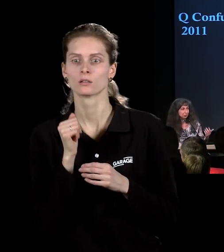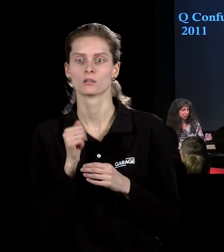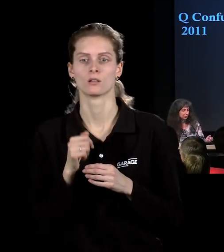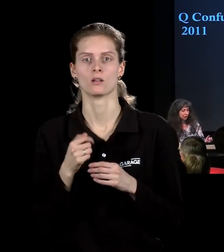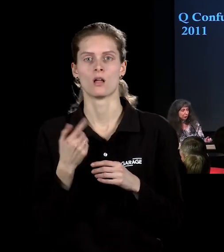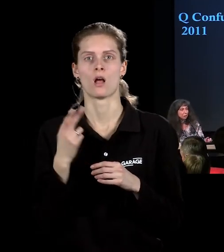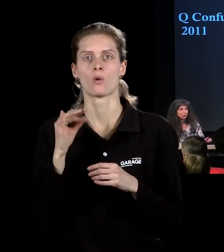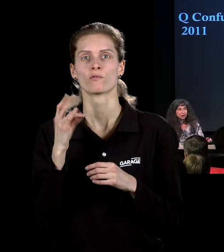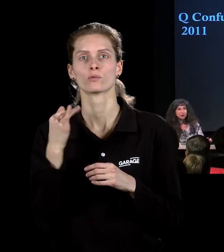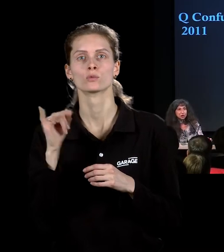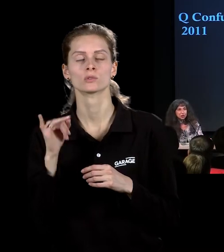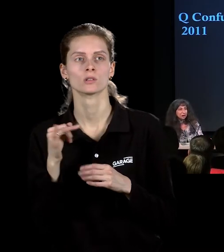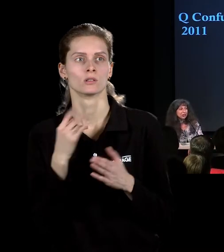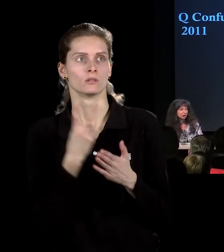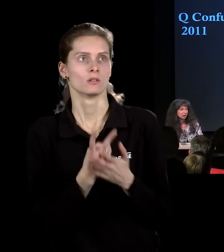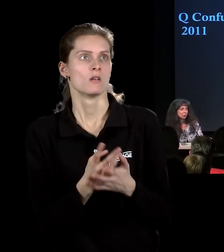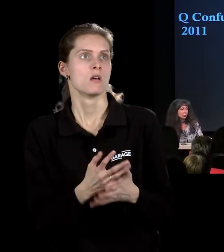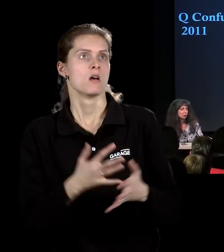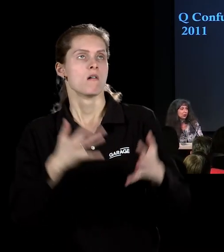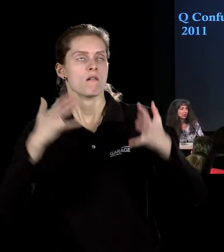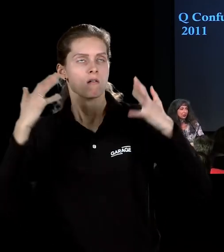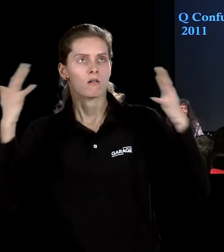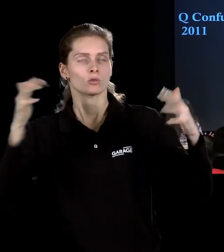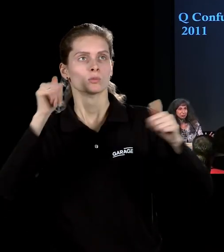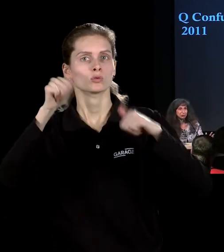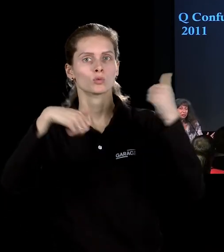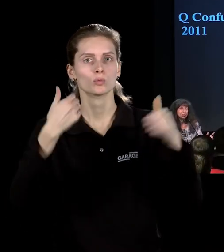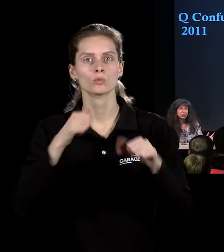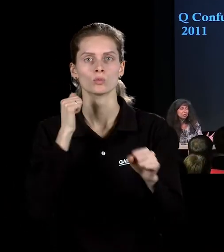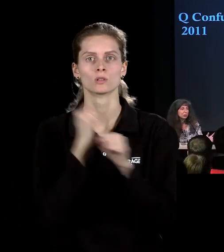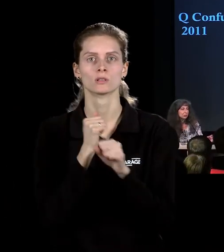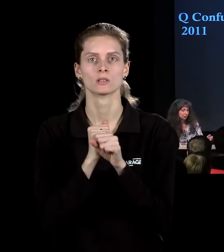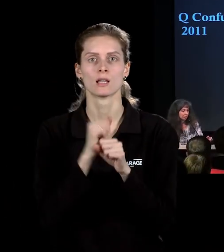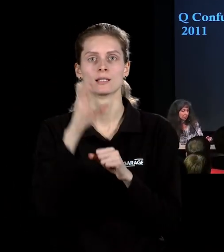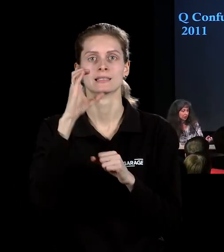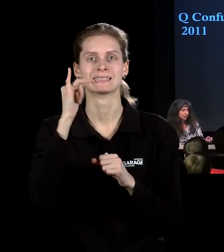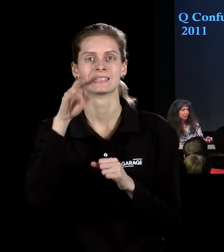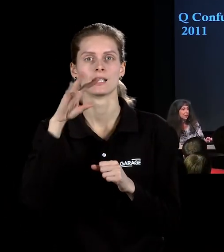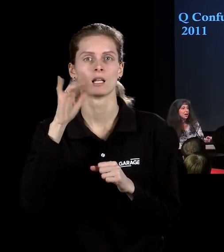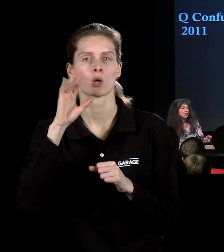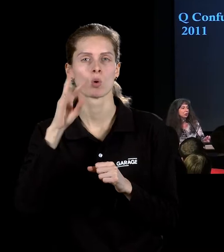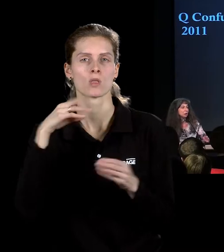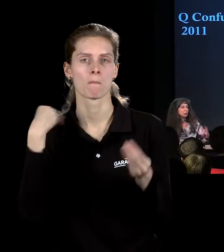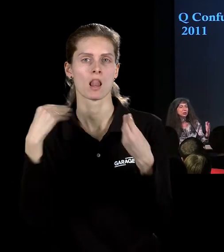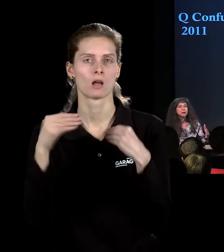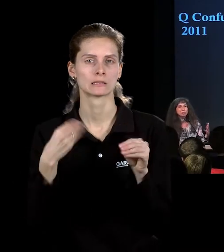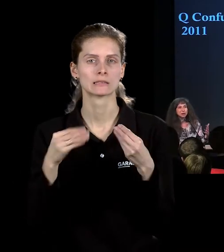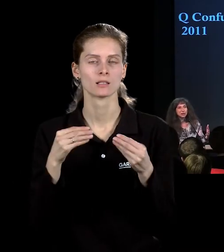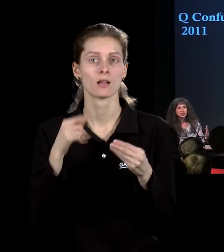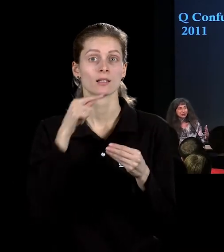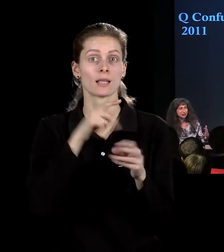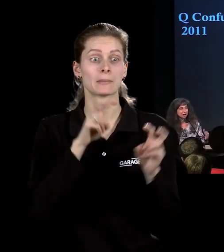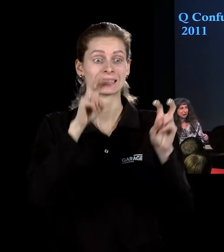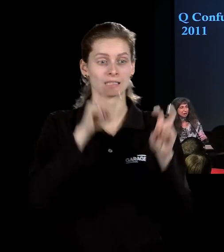эфемерное, Конфуций предстает гиперреалистической гигантской скульптурой, сделанной из силикона, видимо, из пластика, который, к тому же, сидит